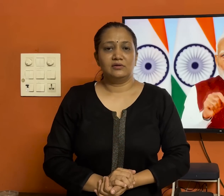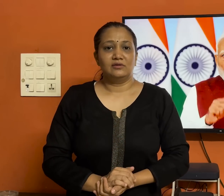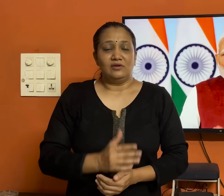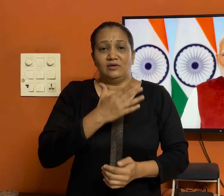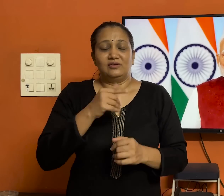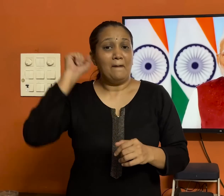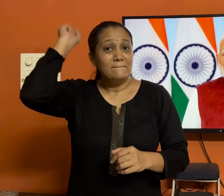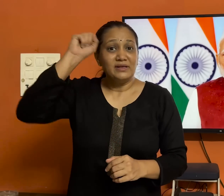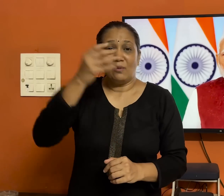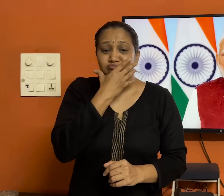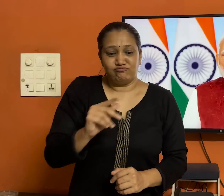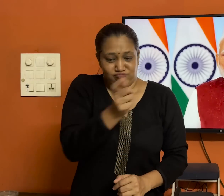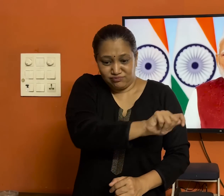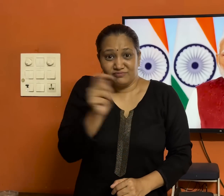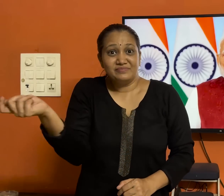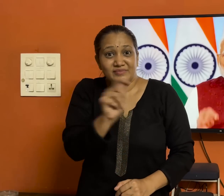गुरुद्वारों,